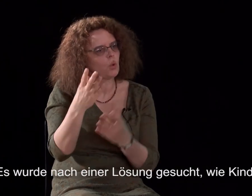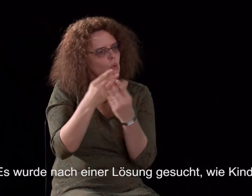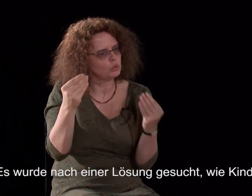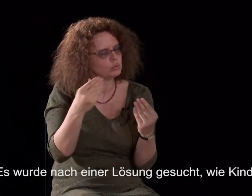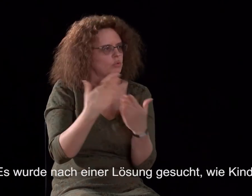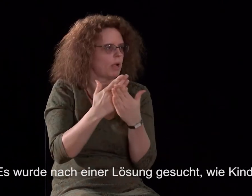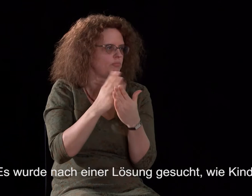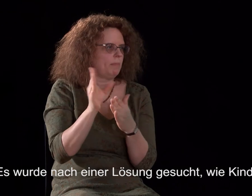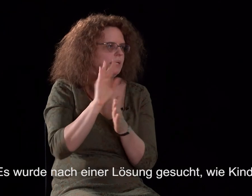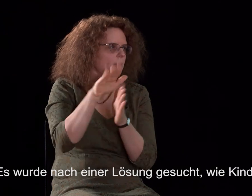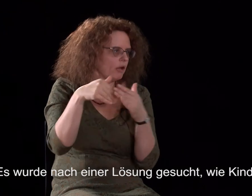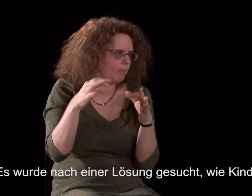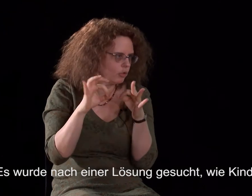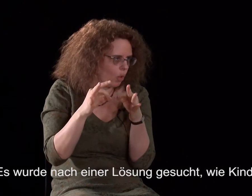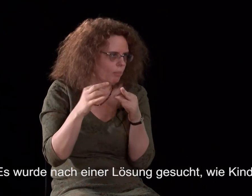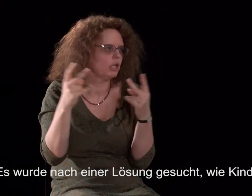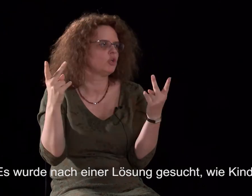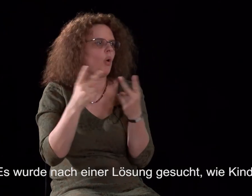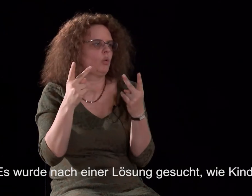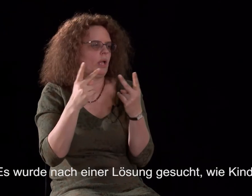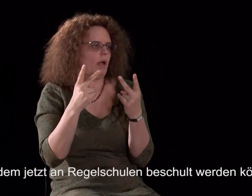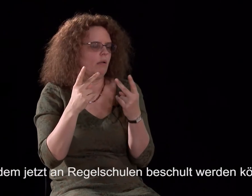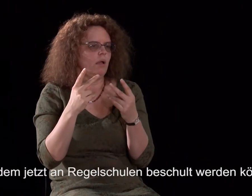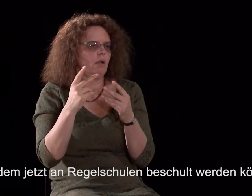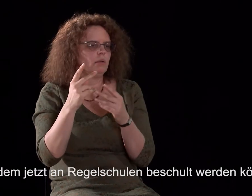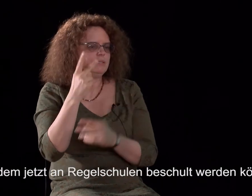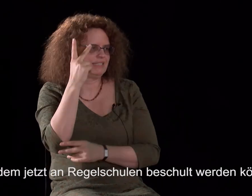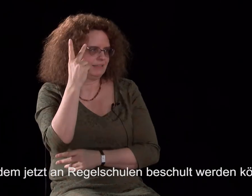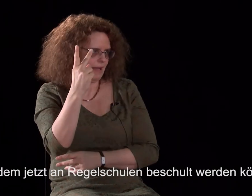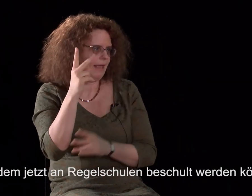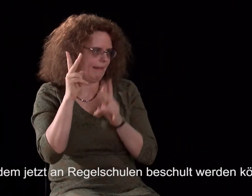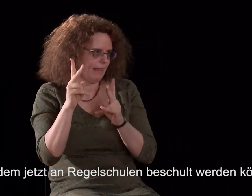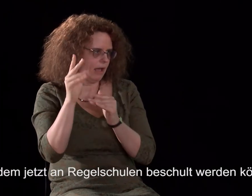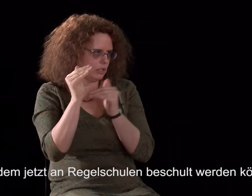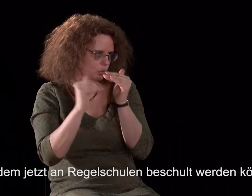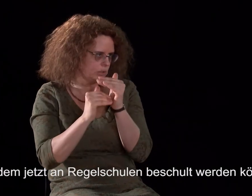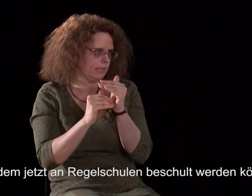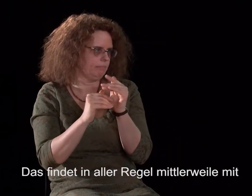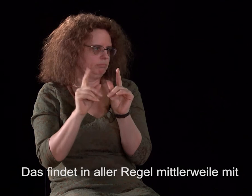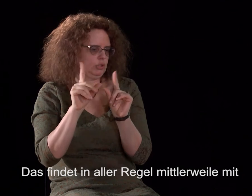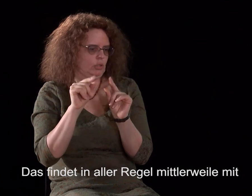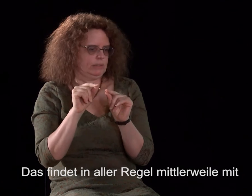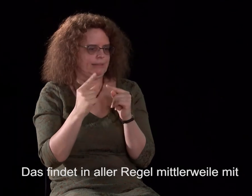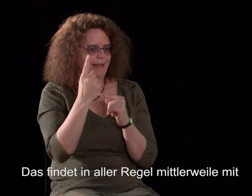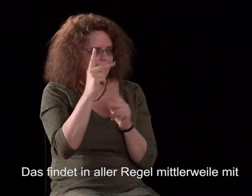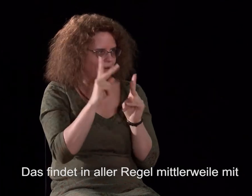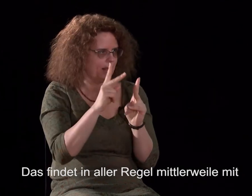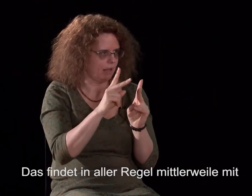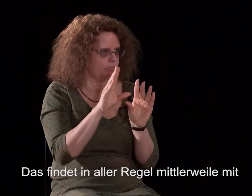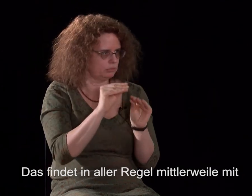man hat eine Lösung gesucht, wie Kinder trotzdem an Regelschulen jetzt beschult werden können. Und das findet in aller Regel mittlerweile mit